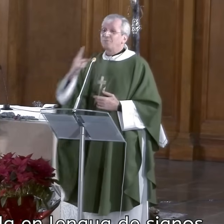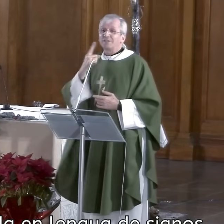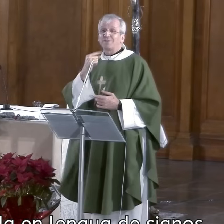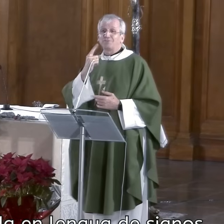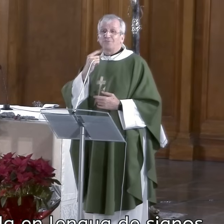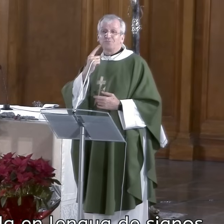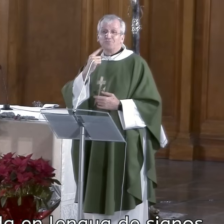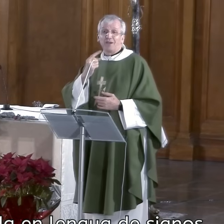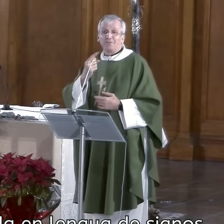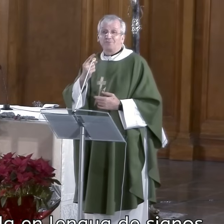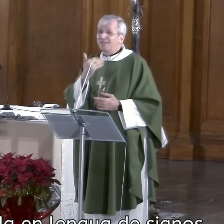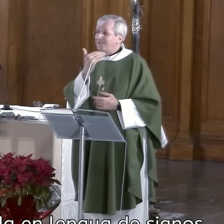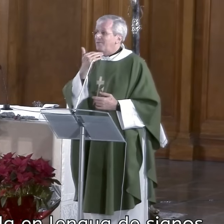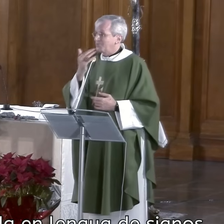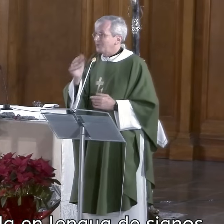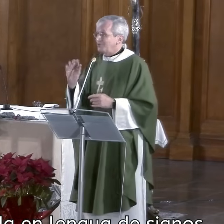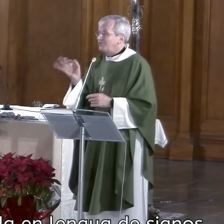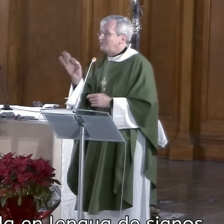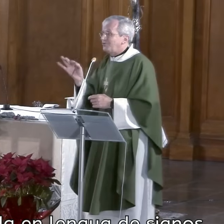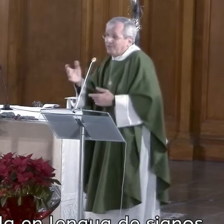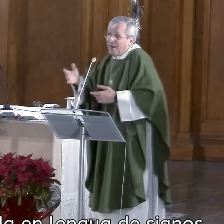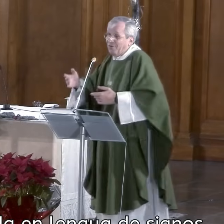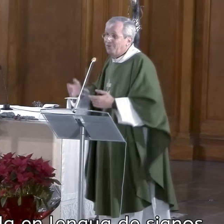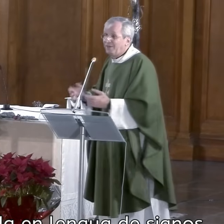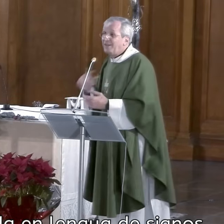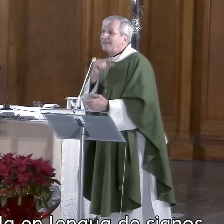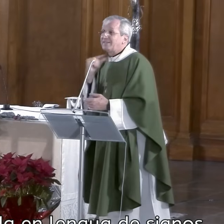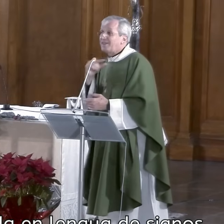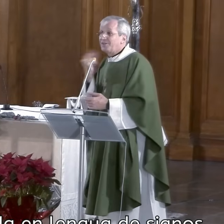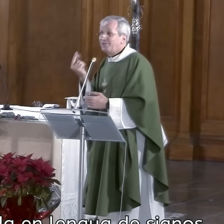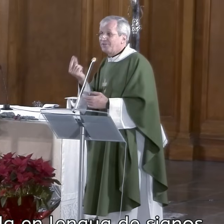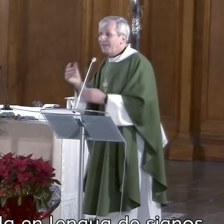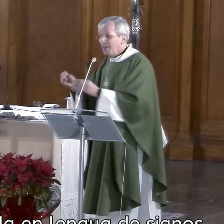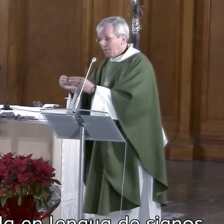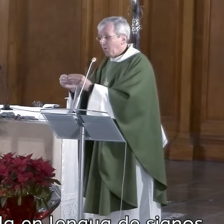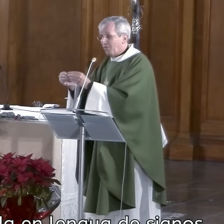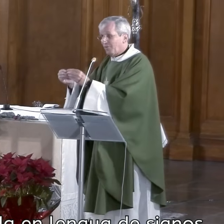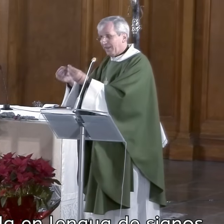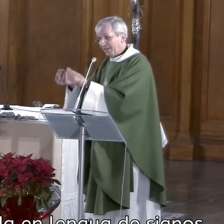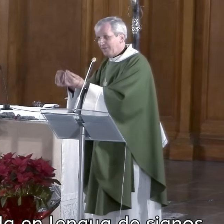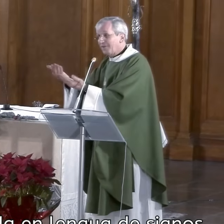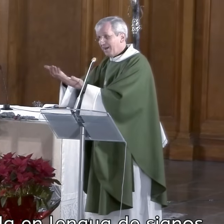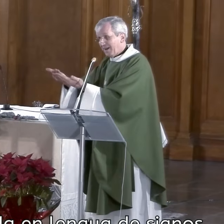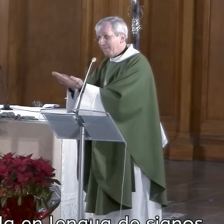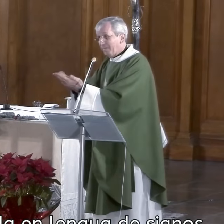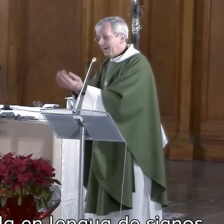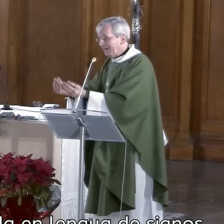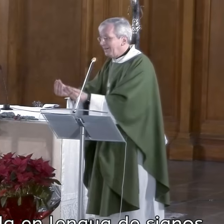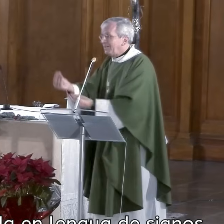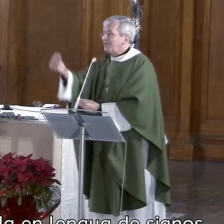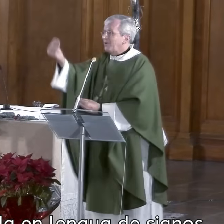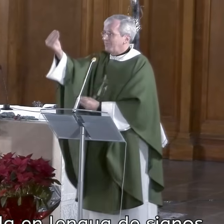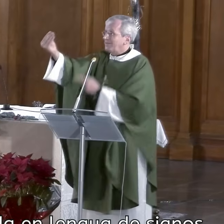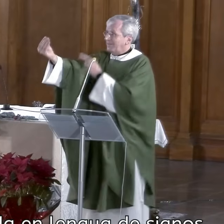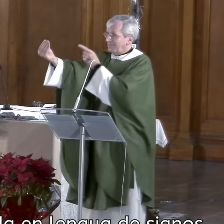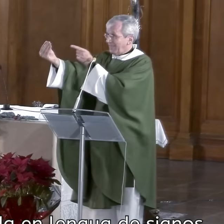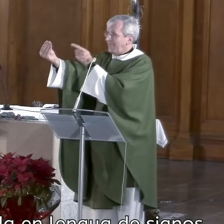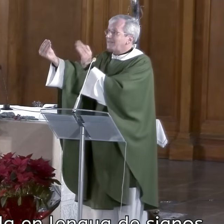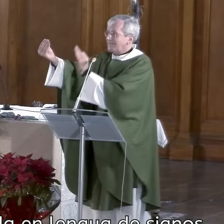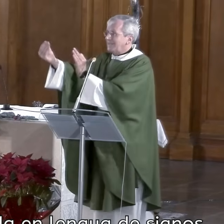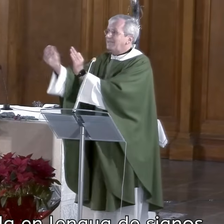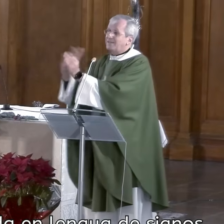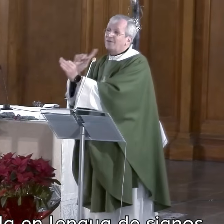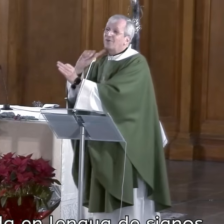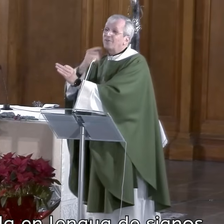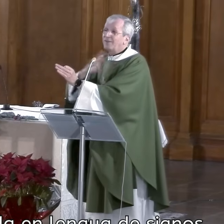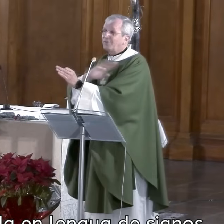Nosotros, como ya estamos acostumbrados, ya sabemos que sí, claro, el sacerdote, cuando fracciona el pan y lo levanta, dice: